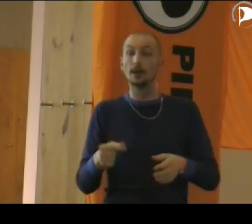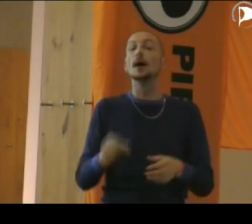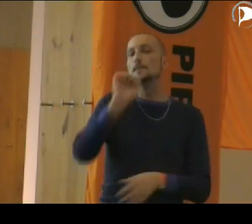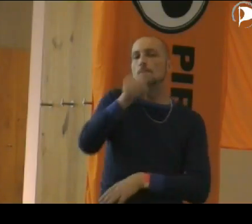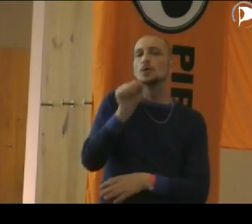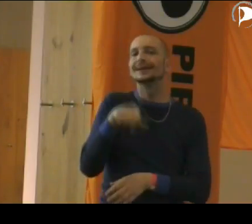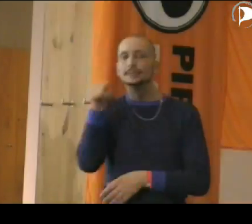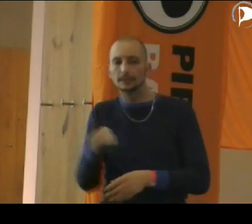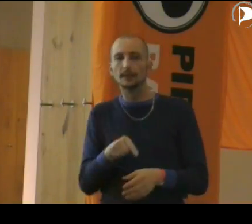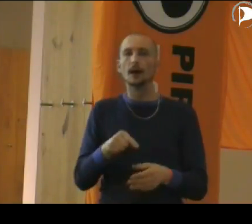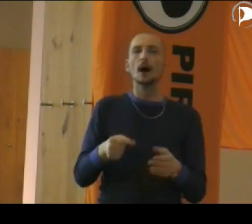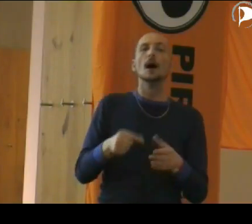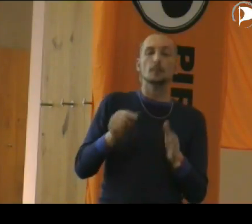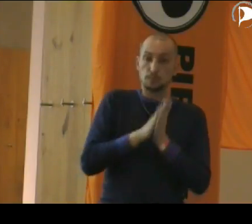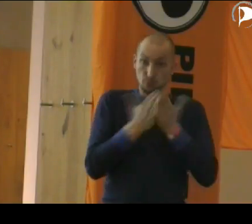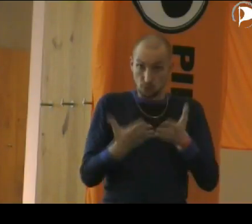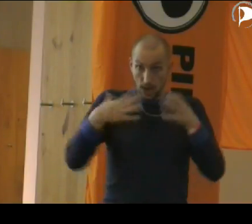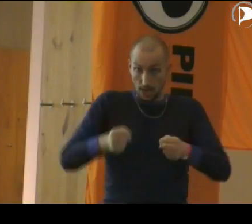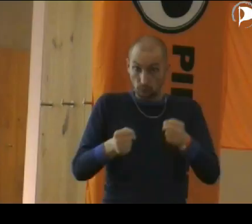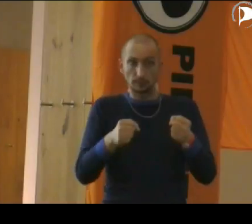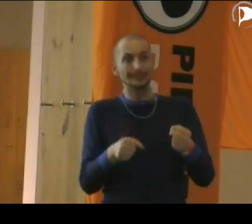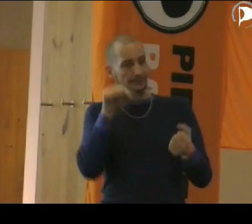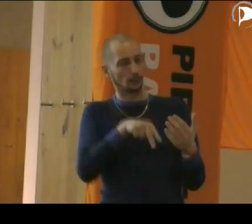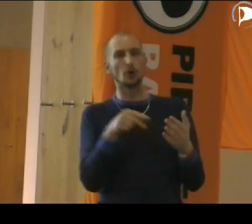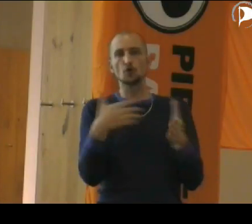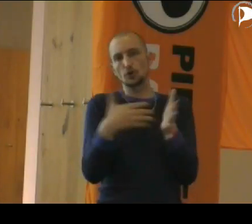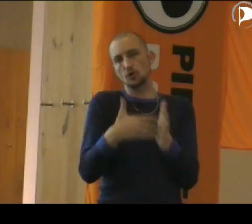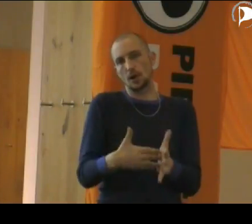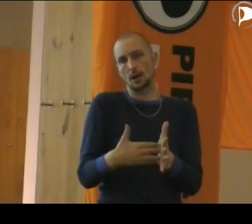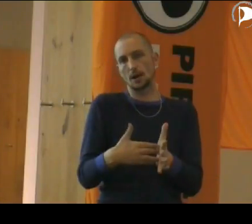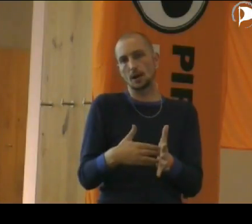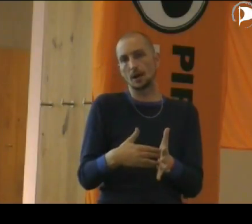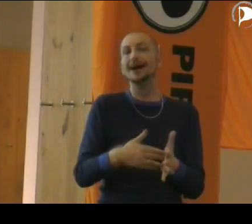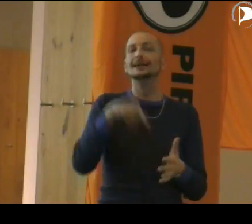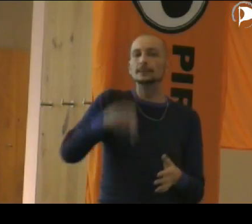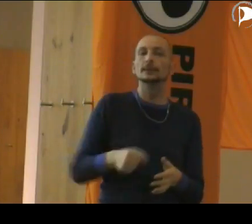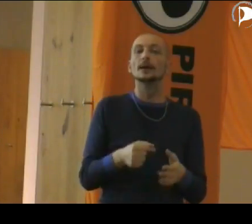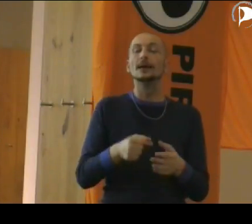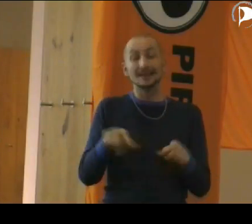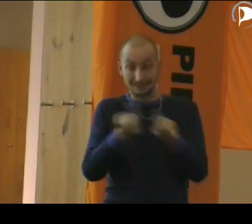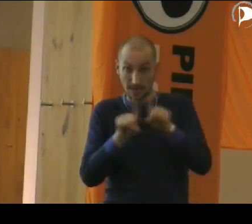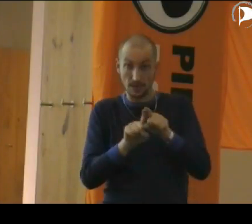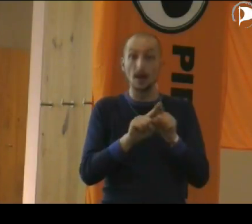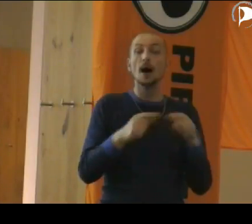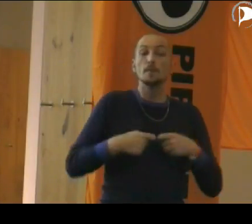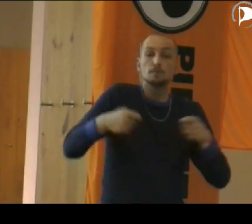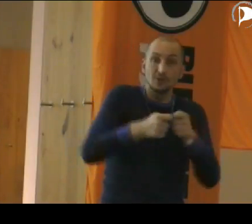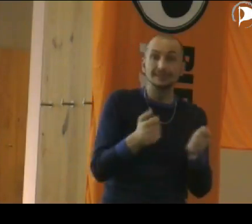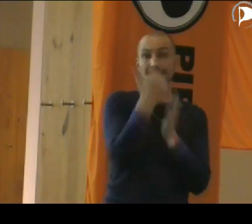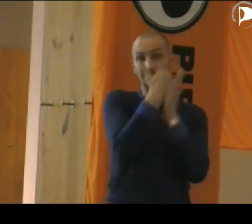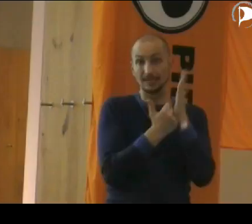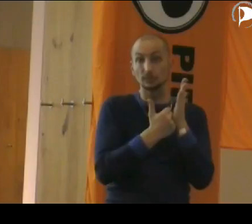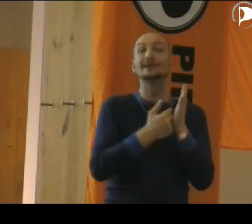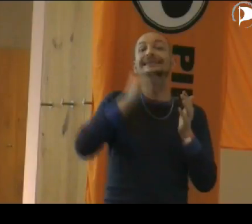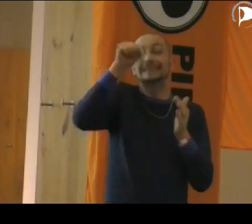buchhaltung einen witz über haben außerdem sollen wieder grund ist vorgesehen die mitgliedsbeiträge die